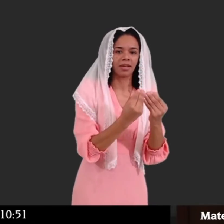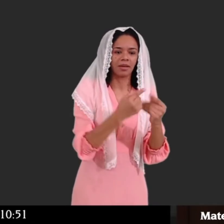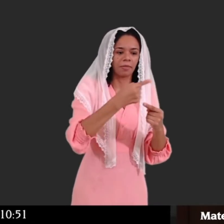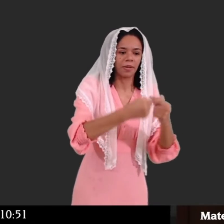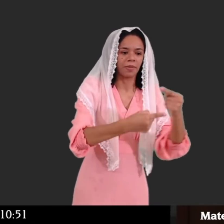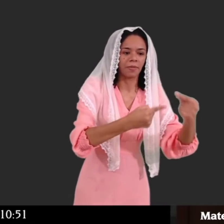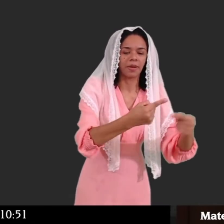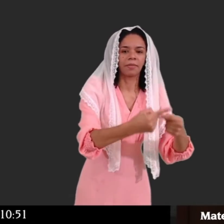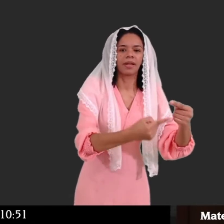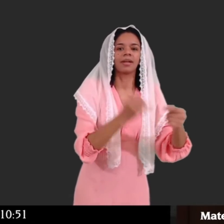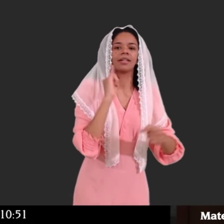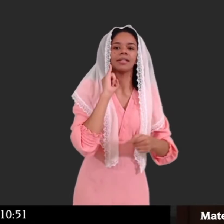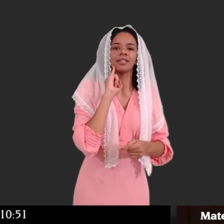Isaac.